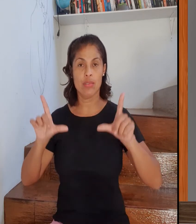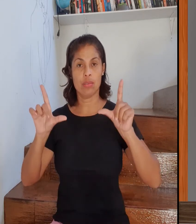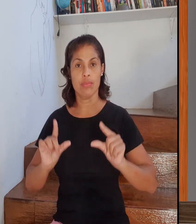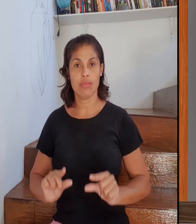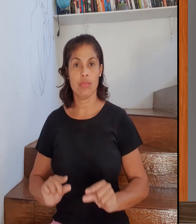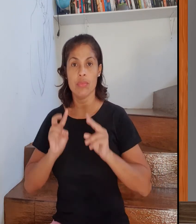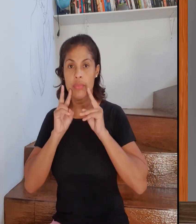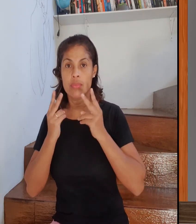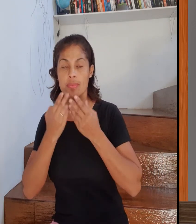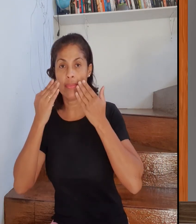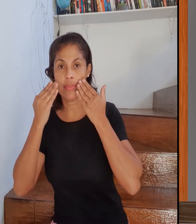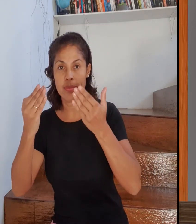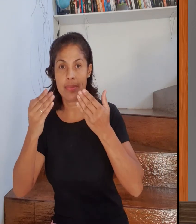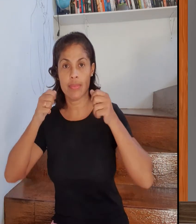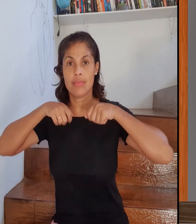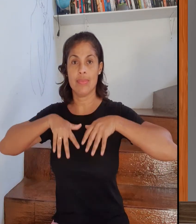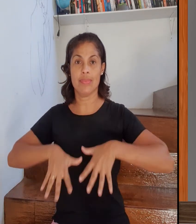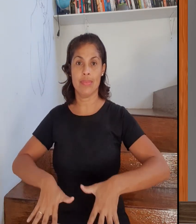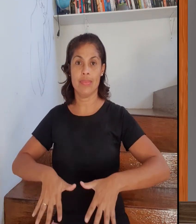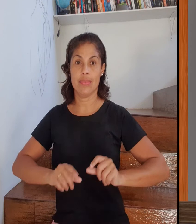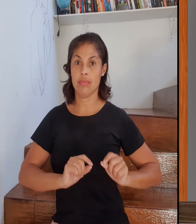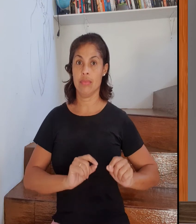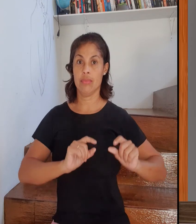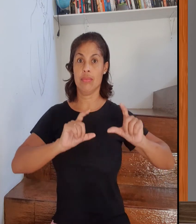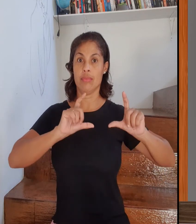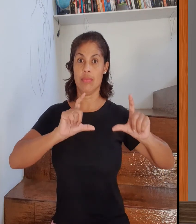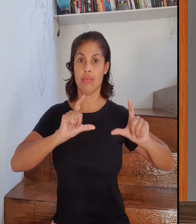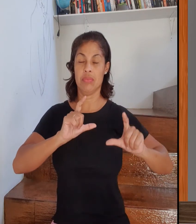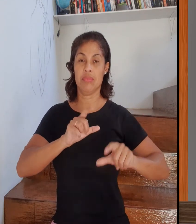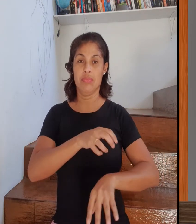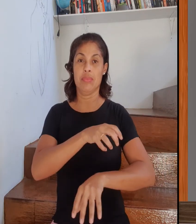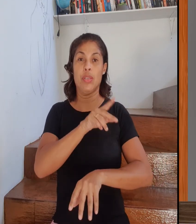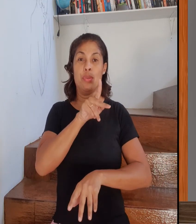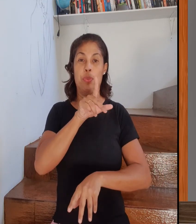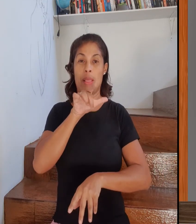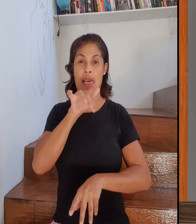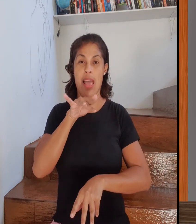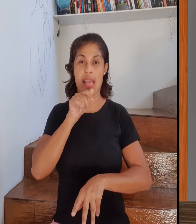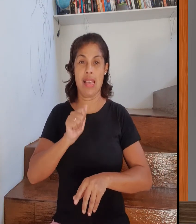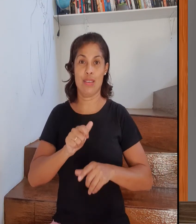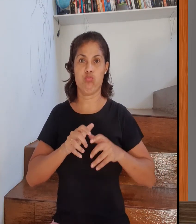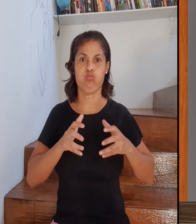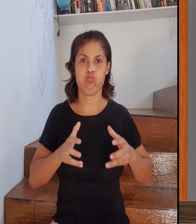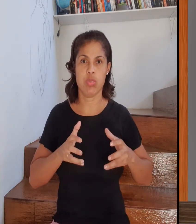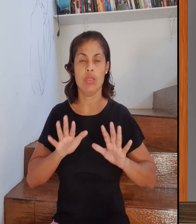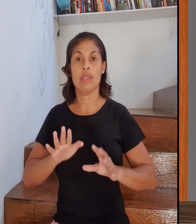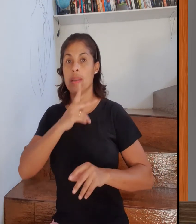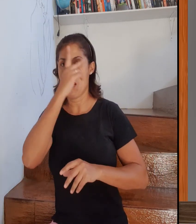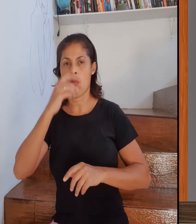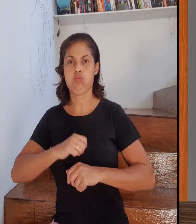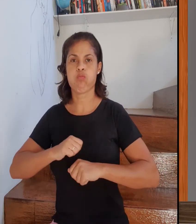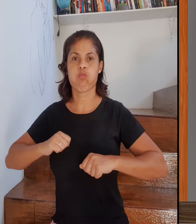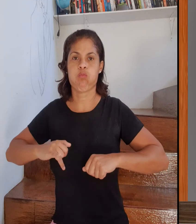volume aparente de distribuição de fármacos e um aumento da sua concentração plasmática. Já em pessoas